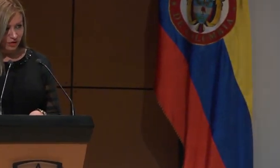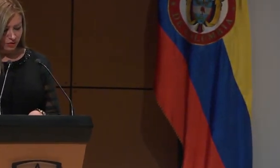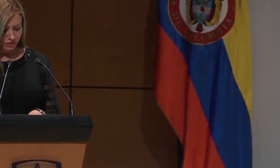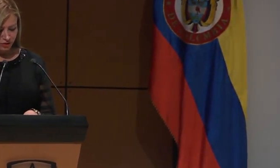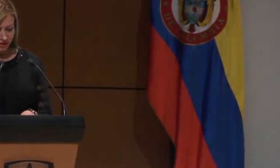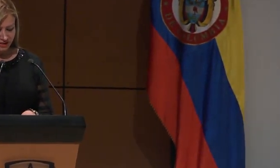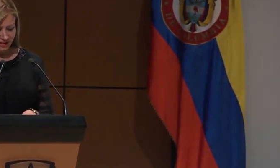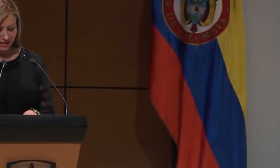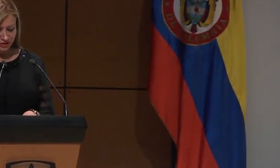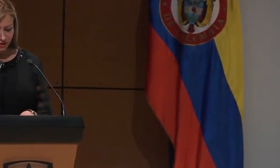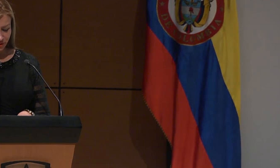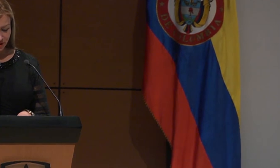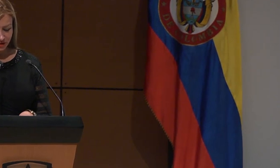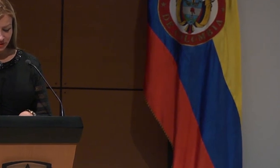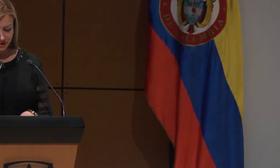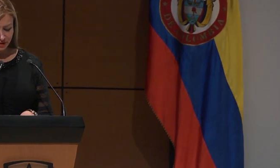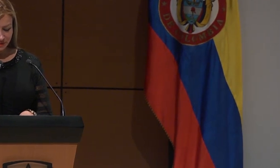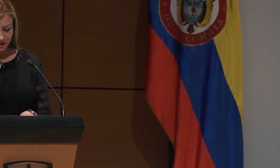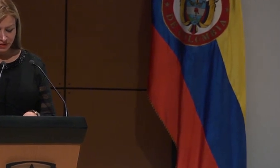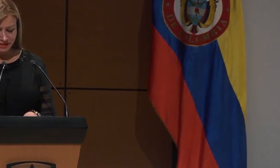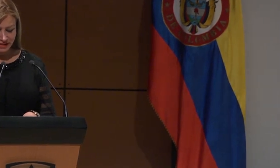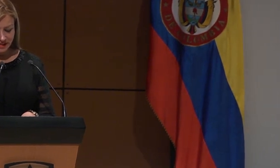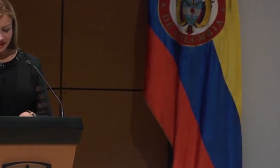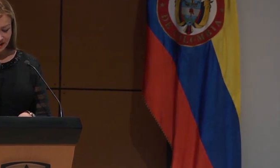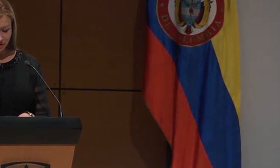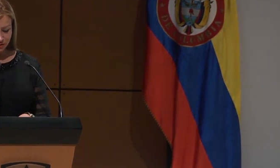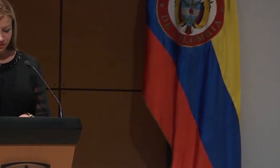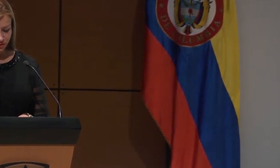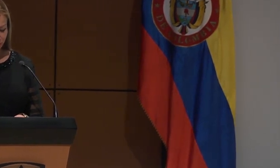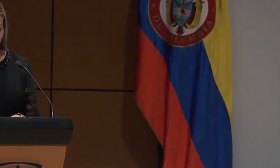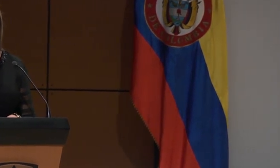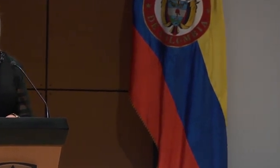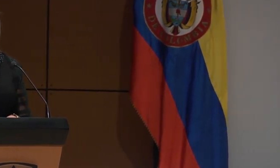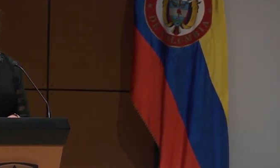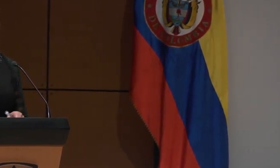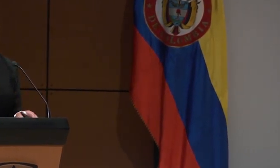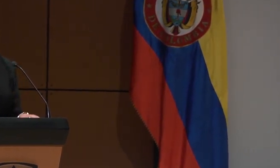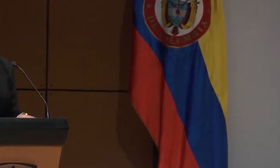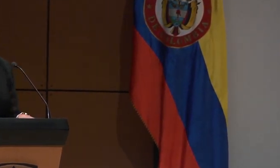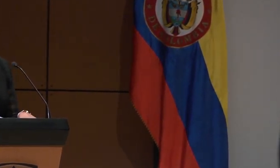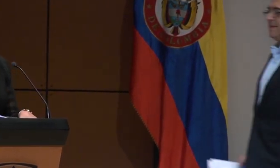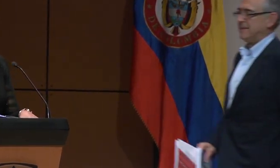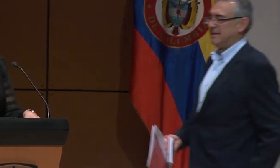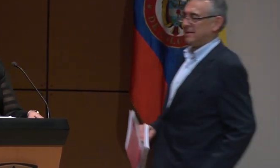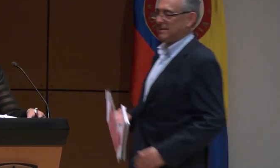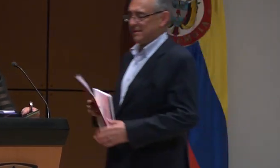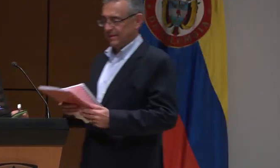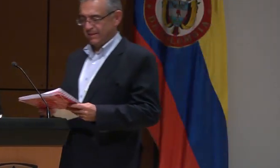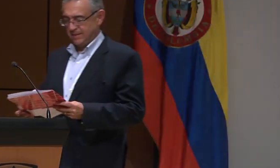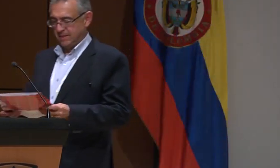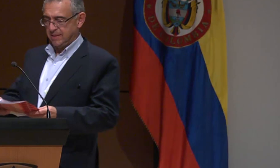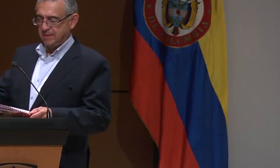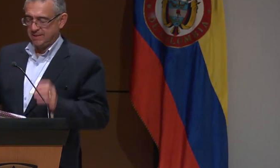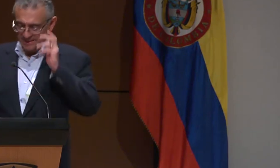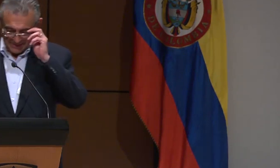presente las conclusiones en relación con la educación de valores y la construcción de la paz en las escuelas.